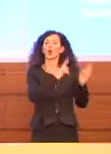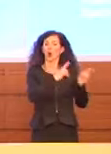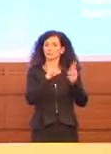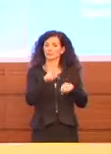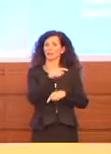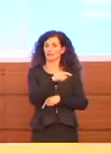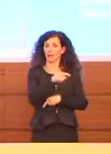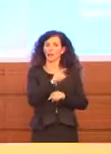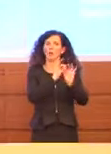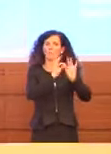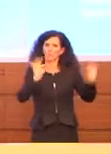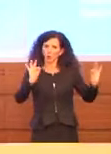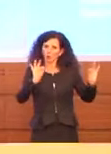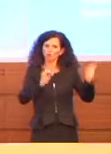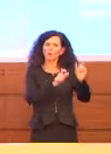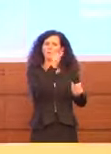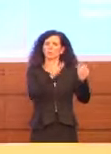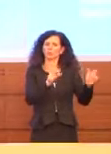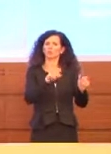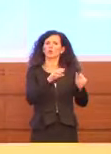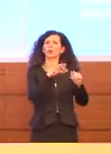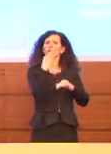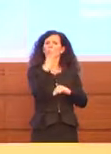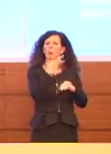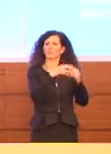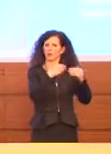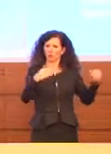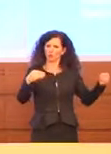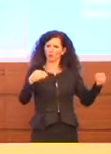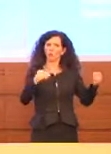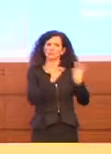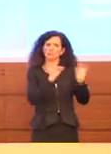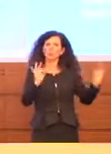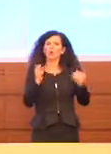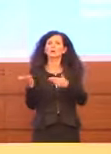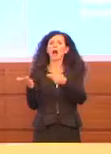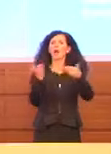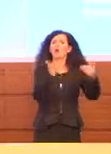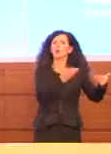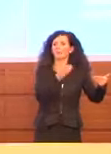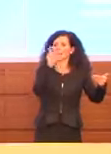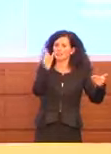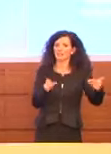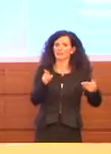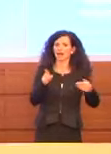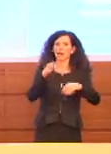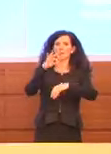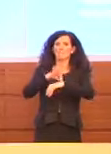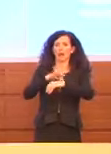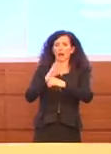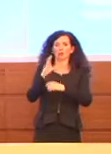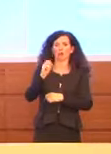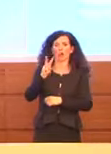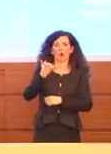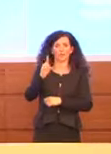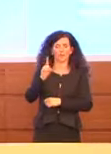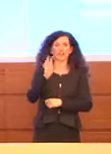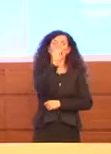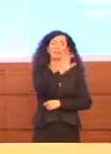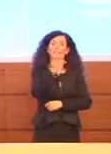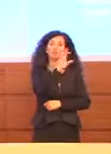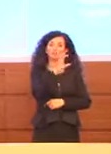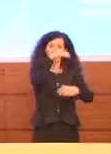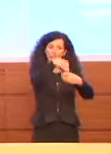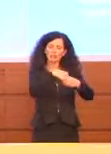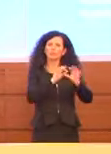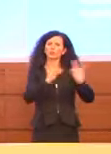preparati per accogliere questi malati che ovviamente non avevamo quindi ogni regione a uno più comodo hospital all'interno